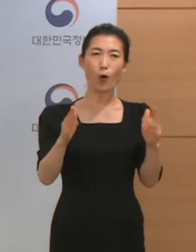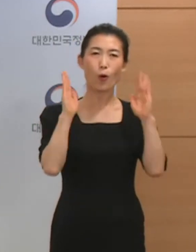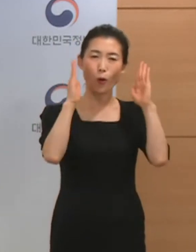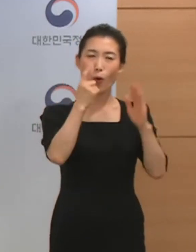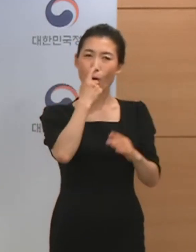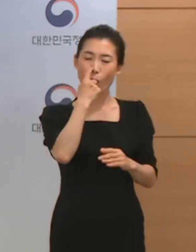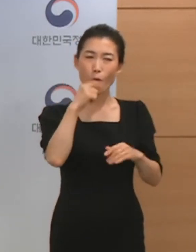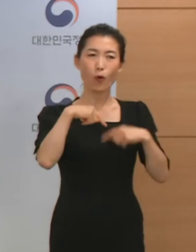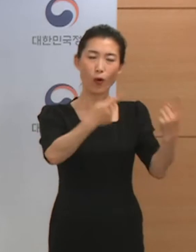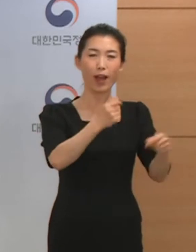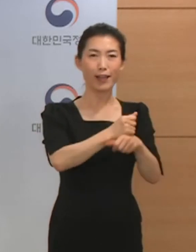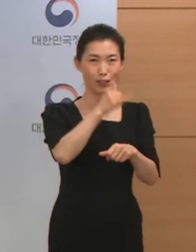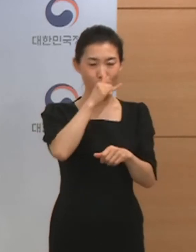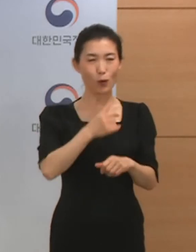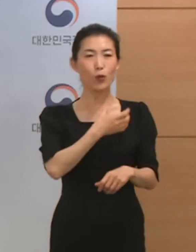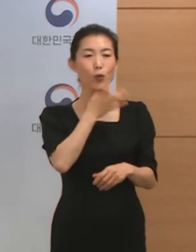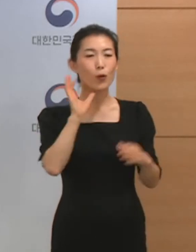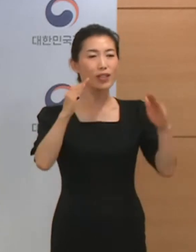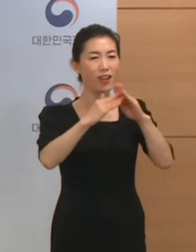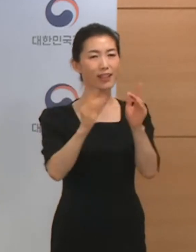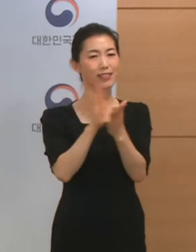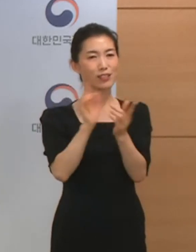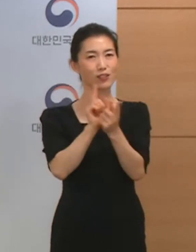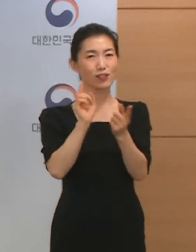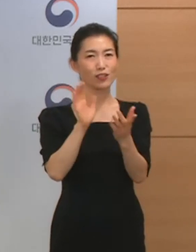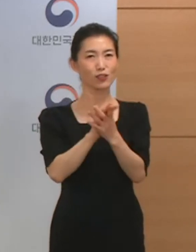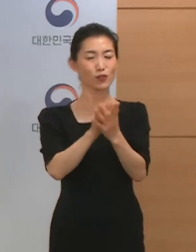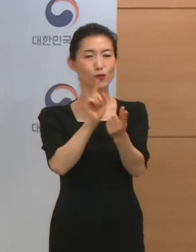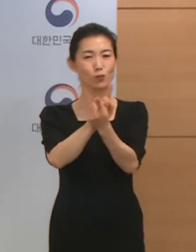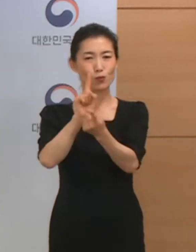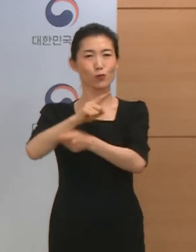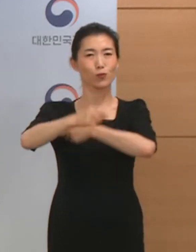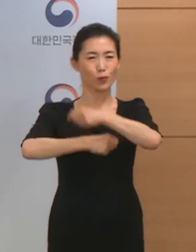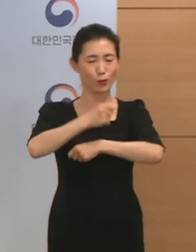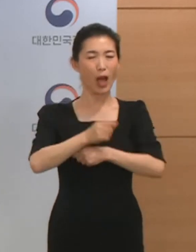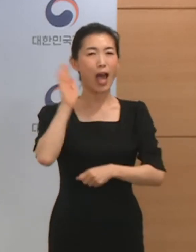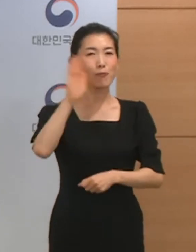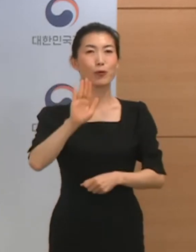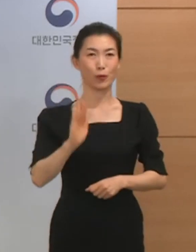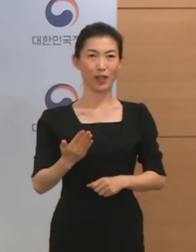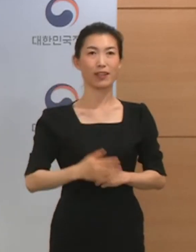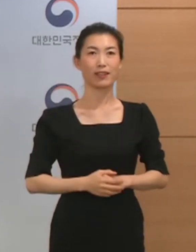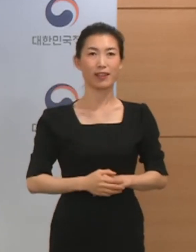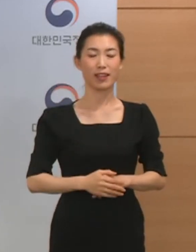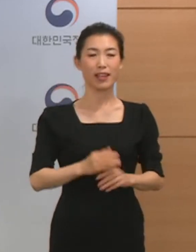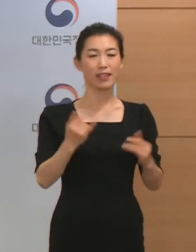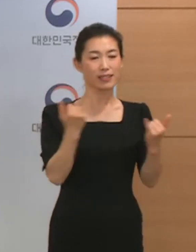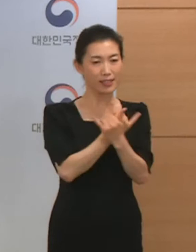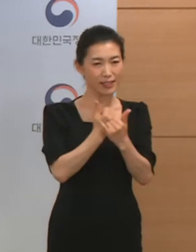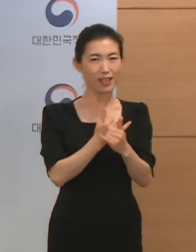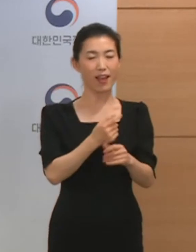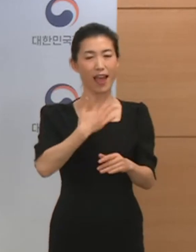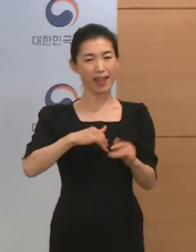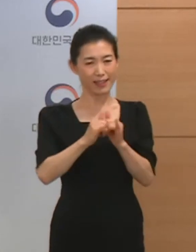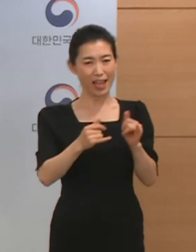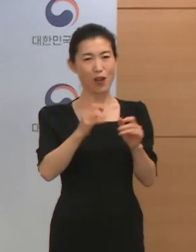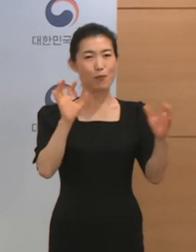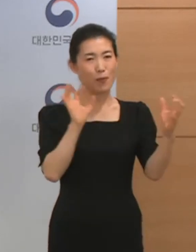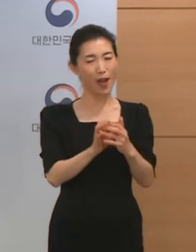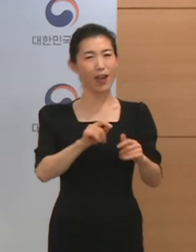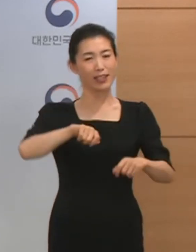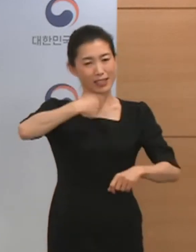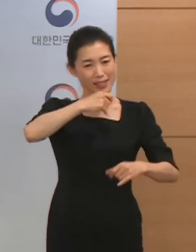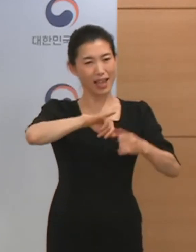노인정에서 친구들과 만나는 것도 가능해질 것입니다. 친지, 지인들과 식사도 하고